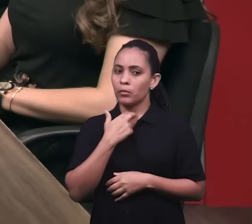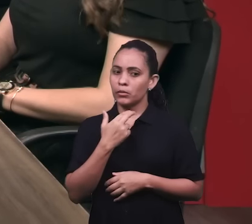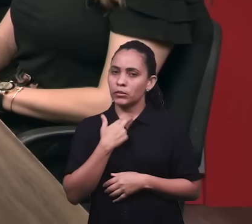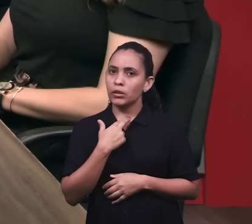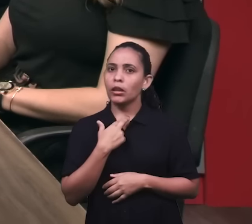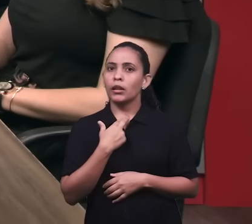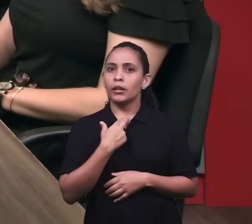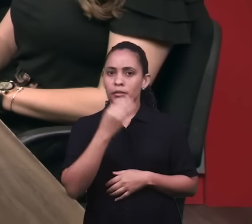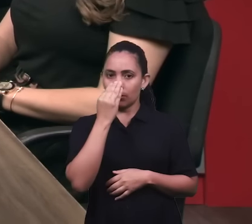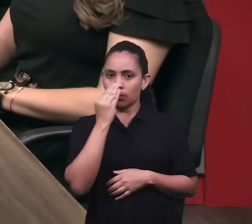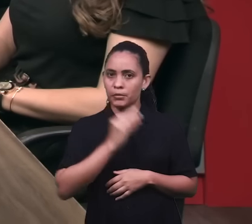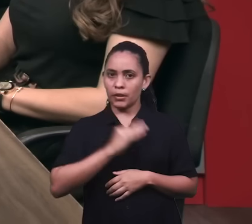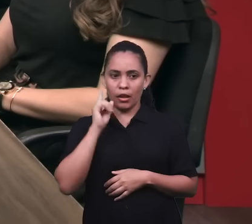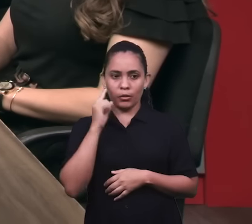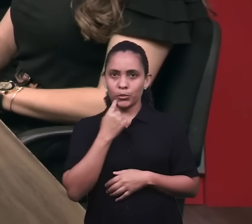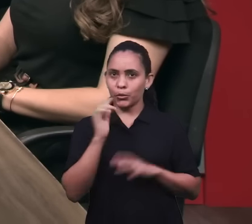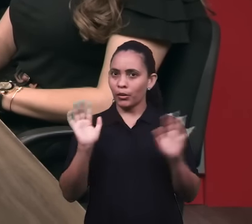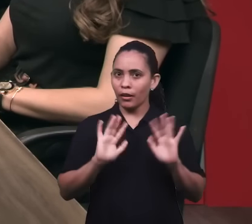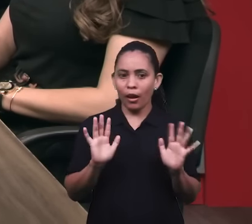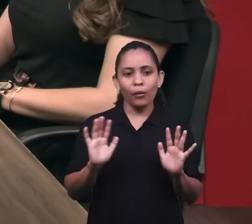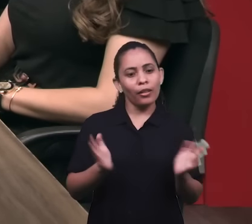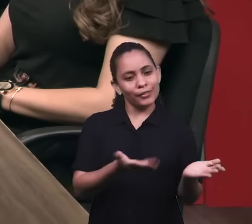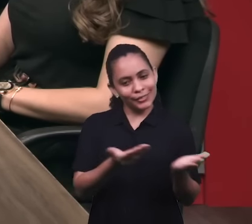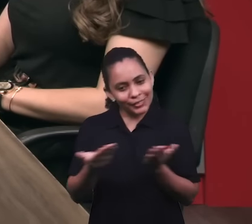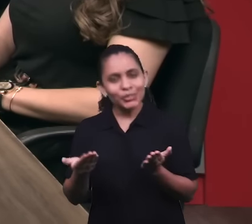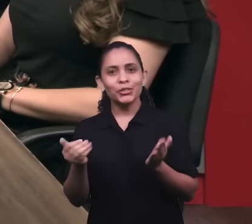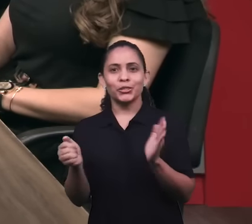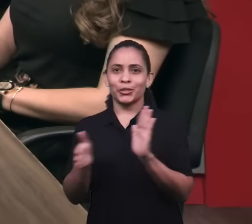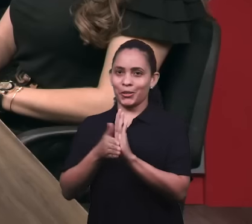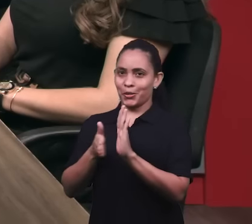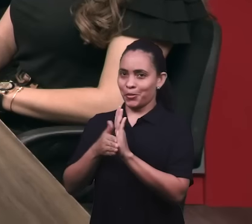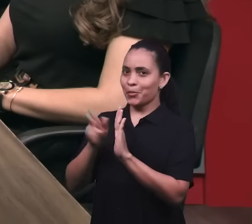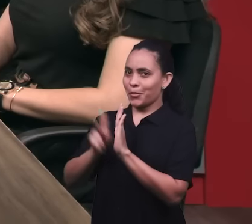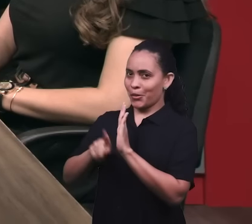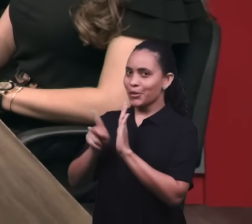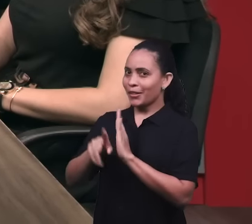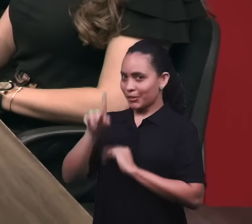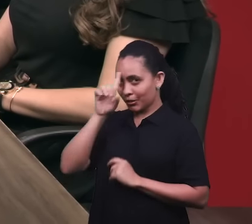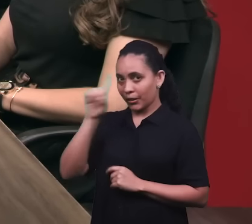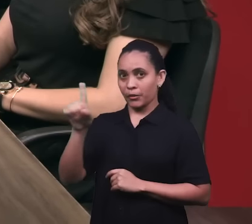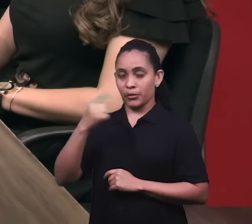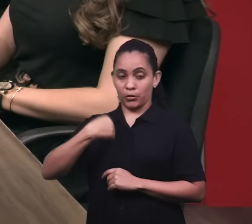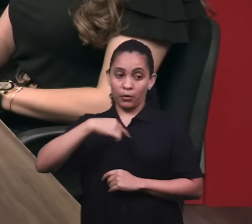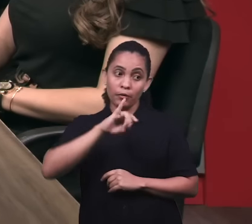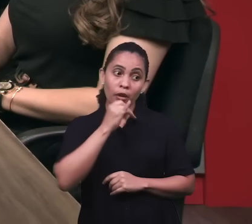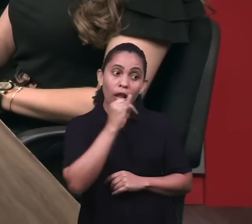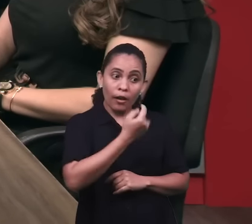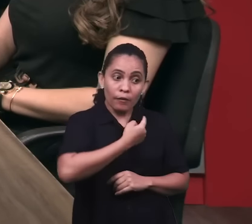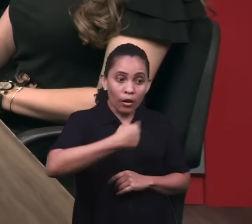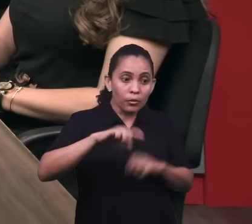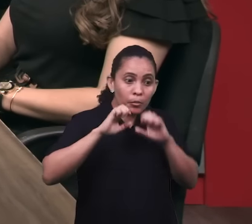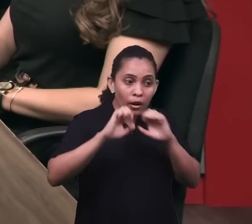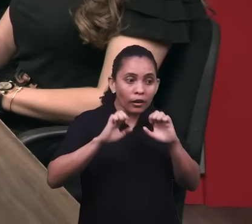surdos. Os surdos exatamente. também, eles fazem parte desse projeto, né? Quando o Senhor disse, ide e pregai a